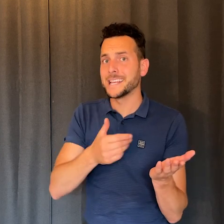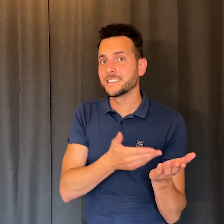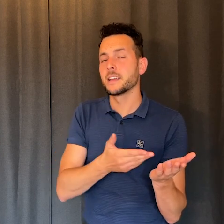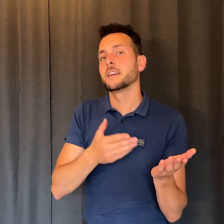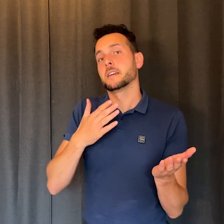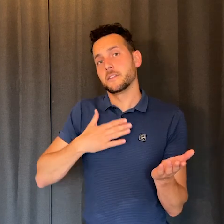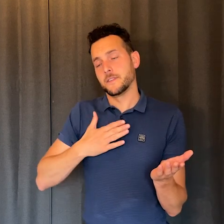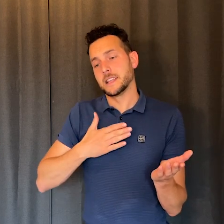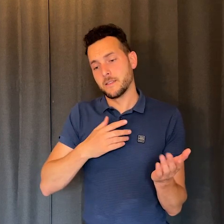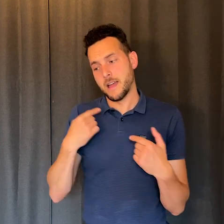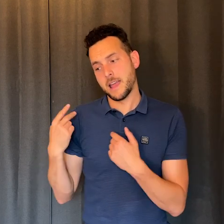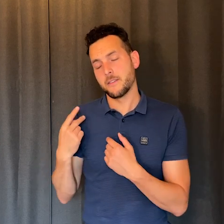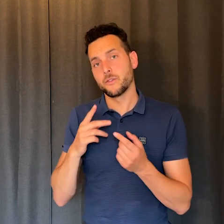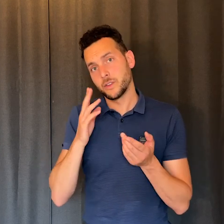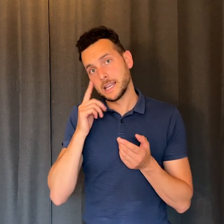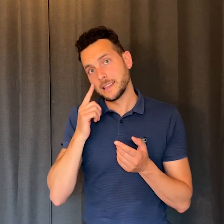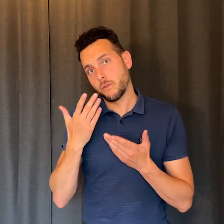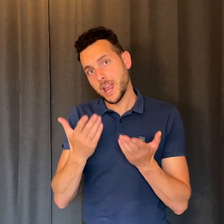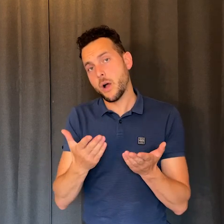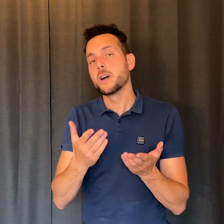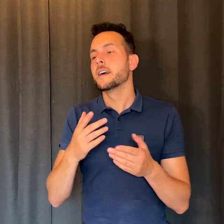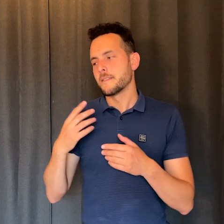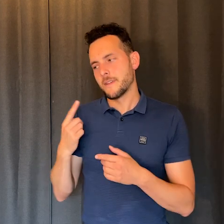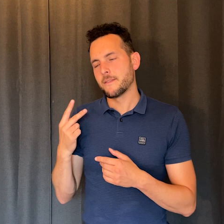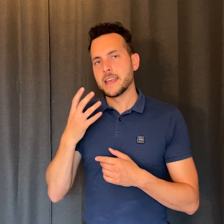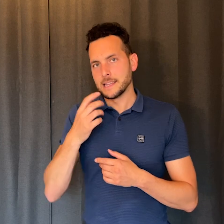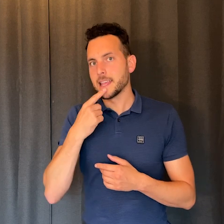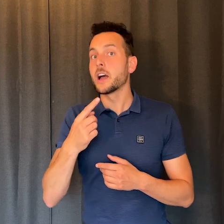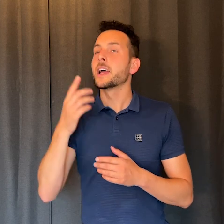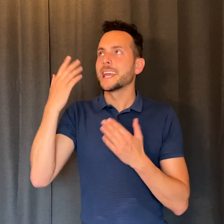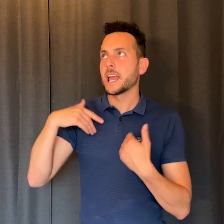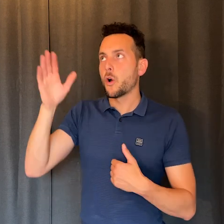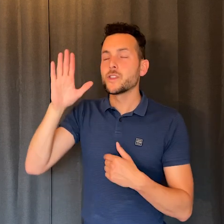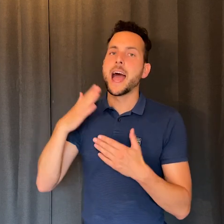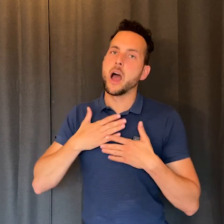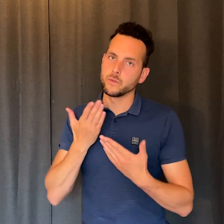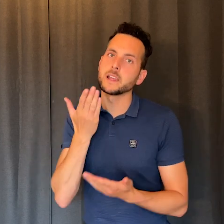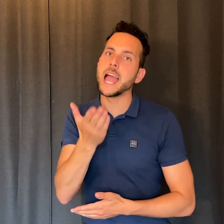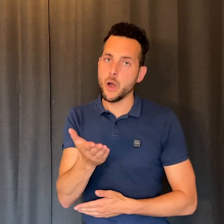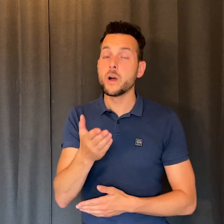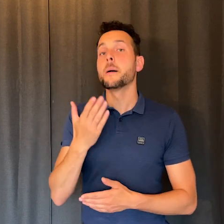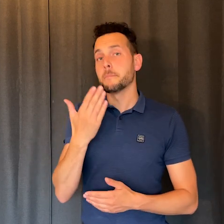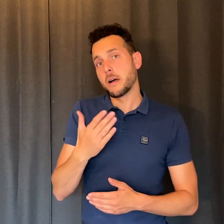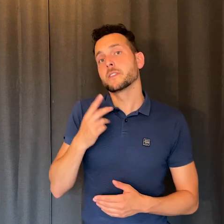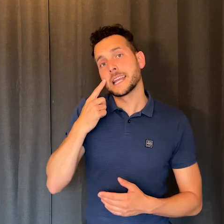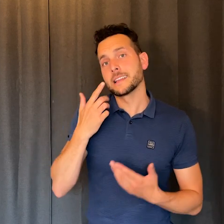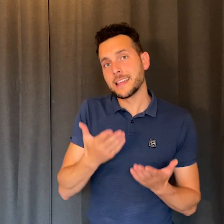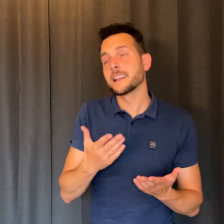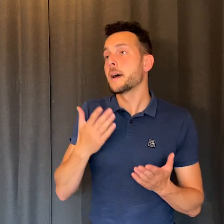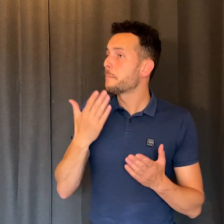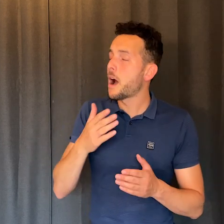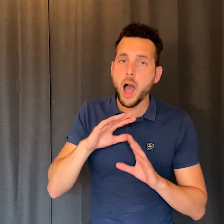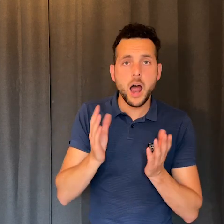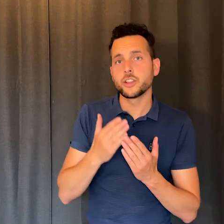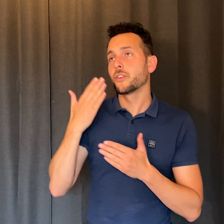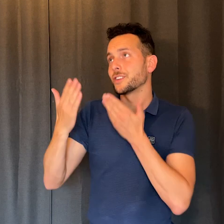verdrietig voor jou. Ja, en ik wil eigenlijk tegen jou zeggen dat de Heere God heel veel van jou houdt. En je mag best verdrietig zijn. En dan mag je alles aan de Heere Jezus vertellen.